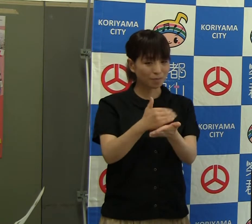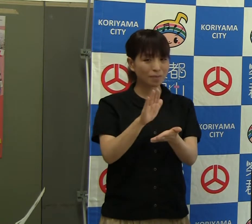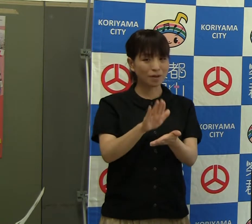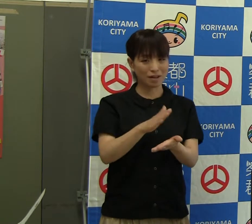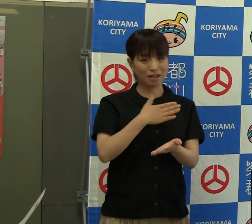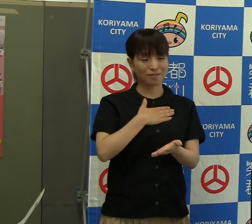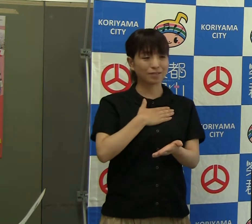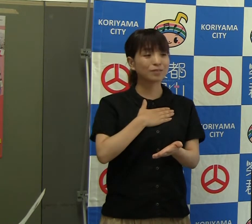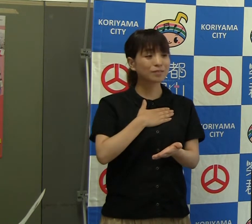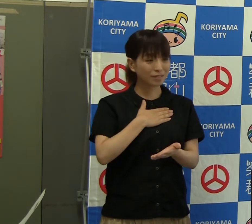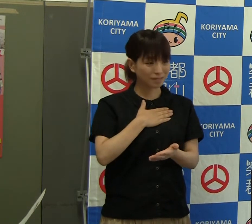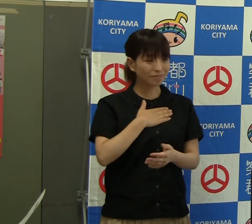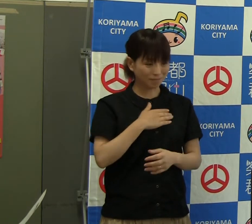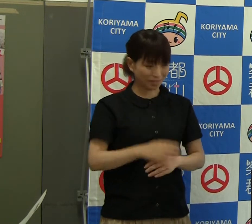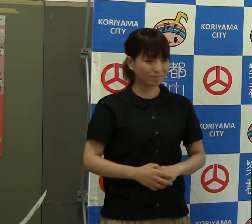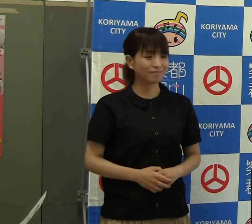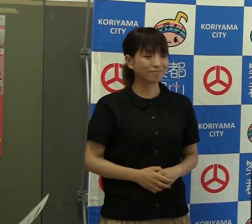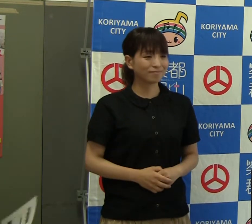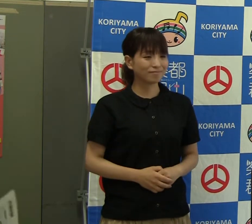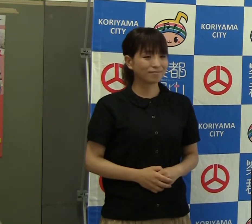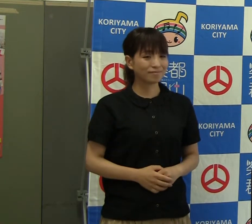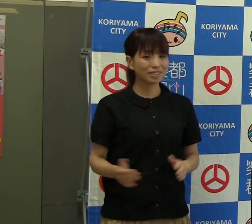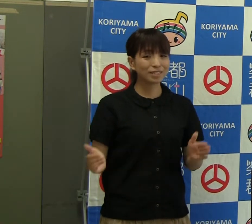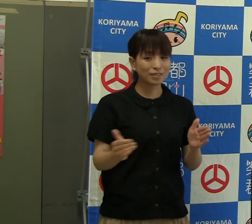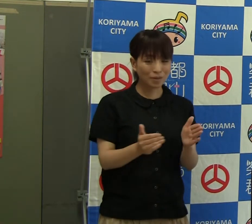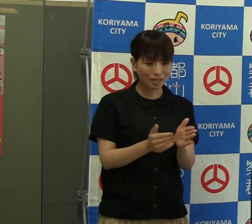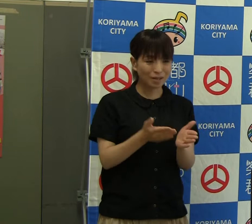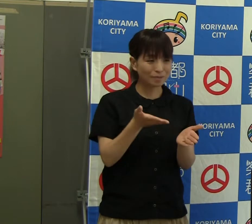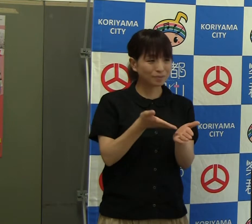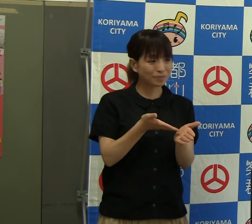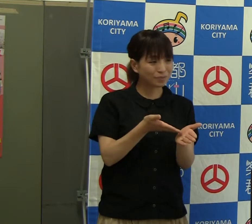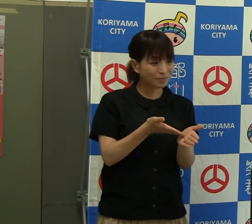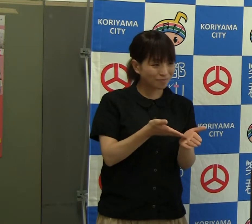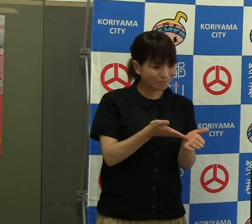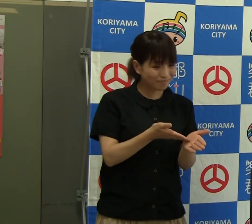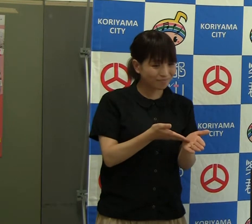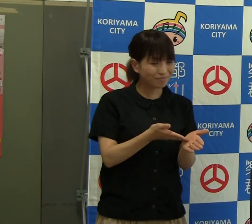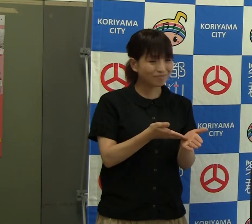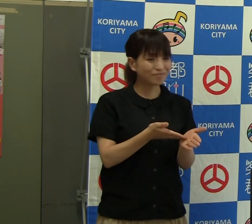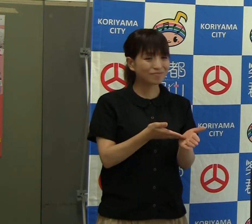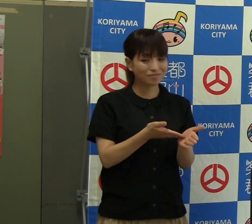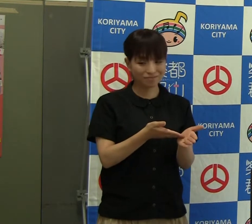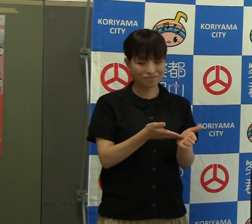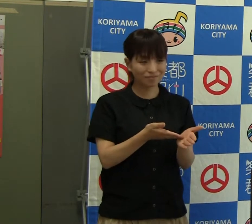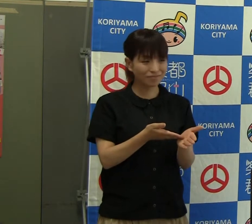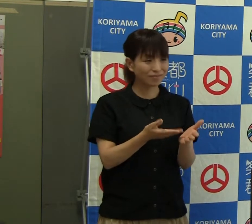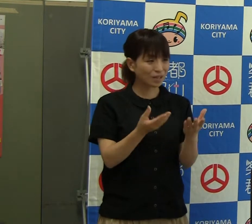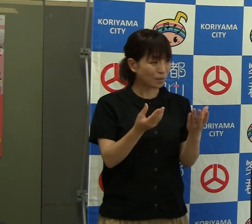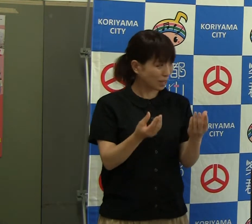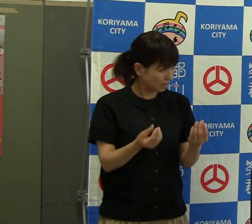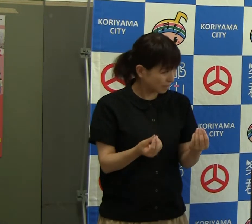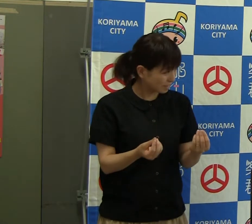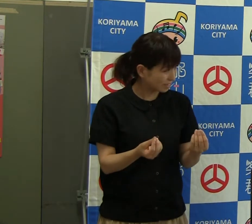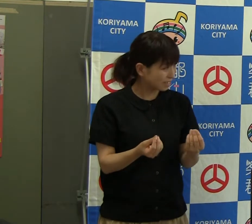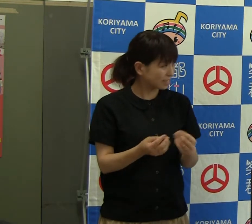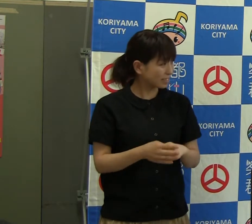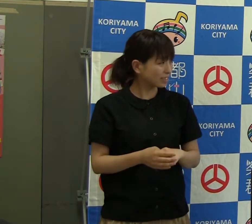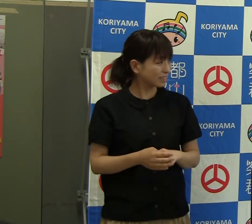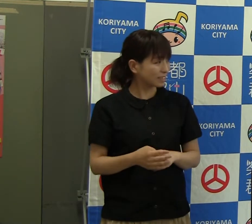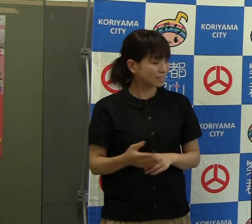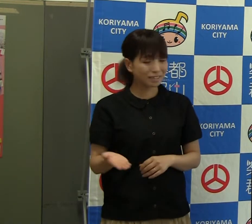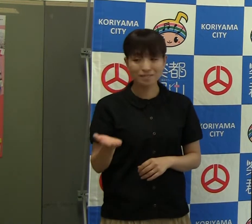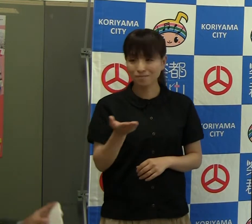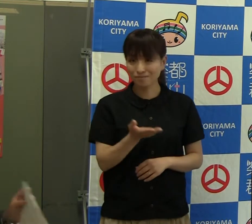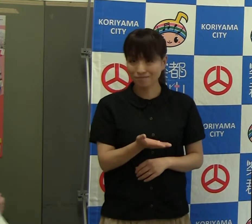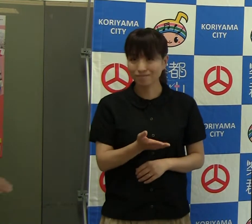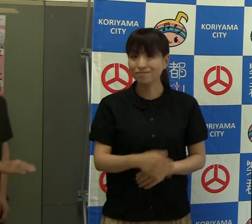でそれでは私からの紙に基づく口頭説明は以上にいたしまして、じゃあクラウ